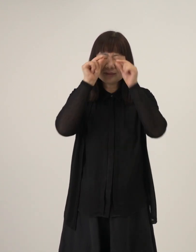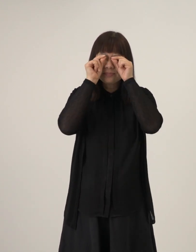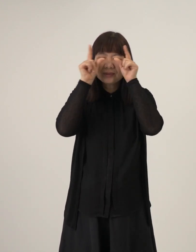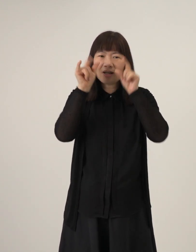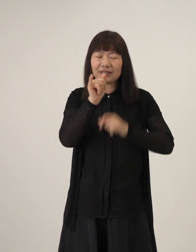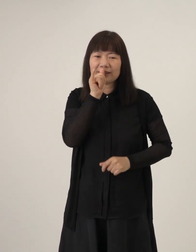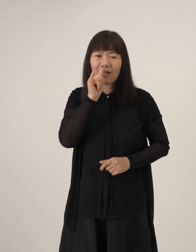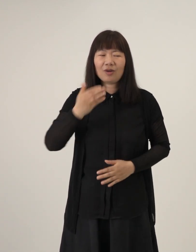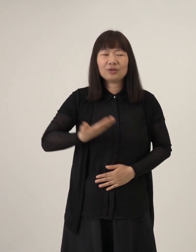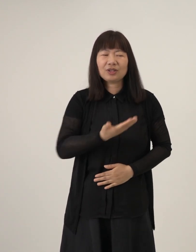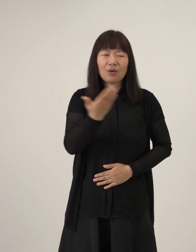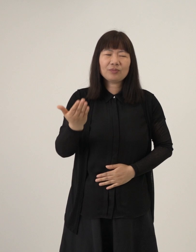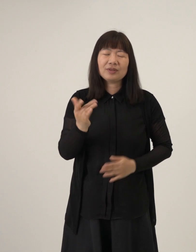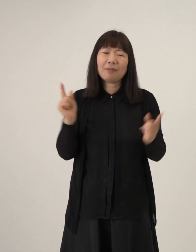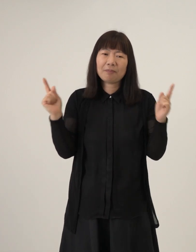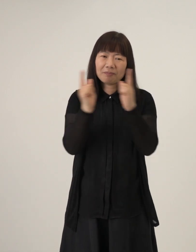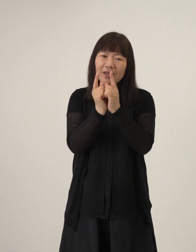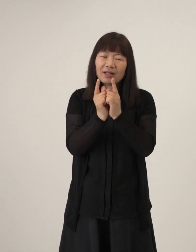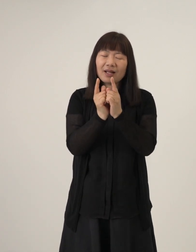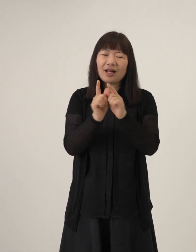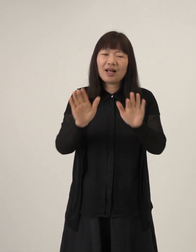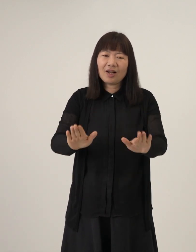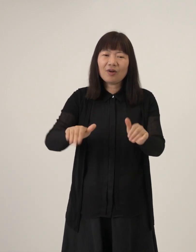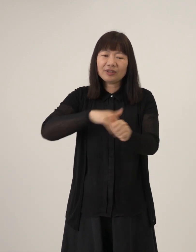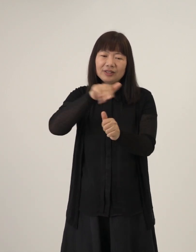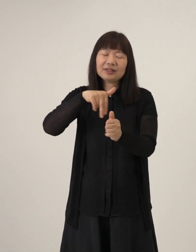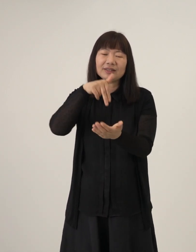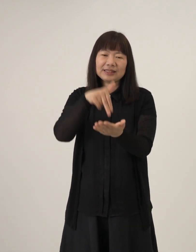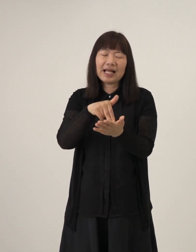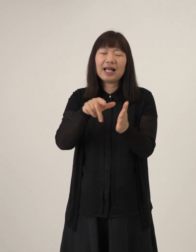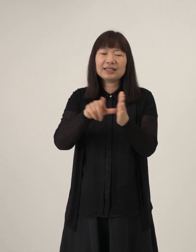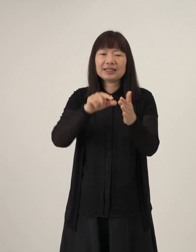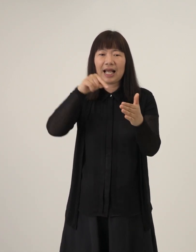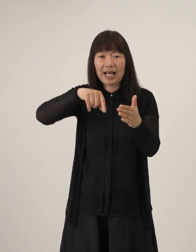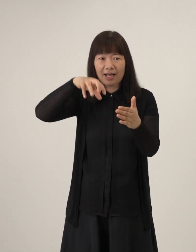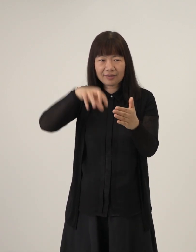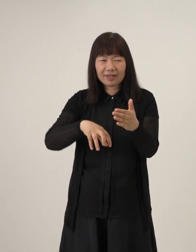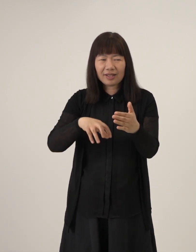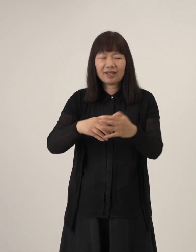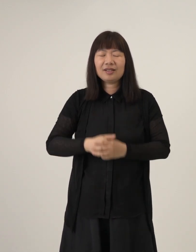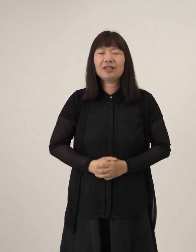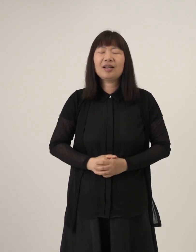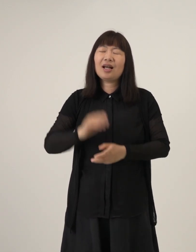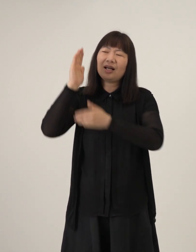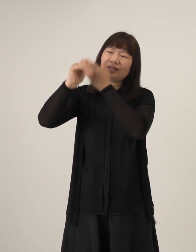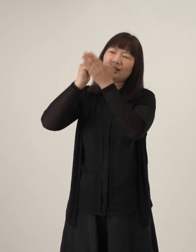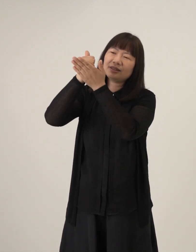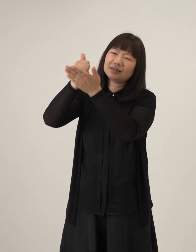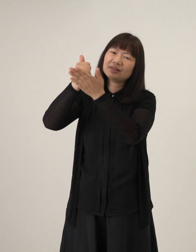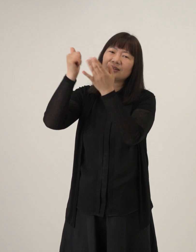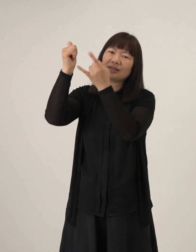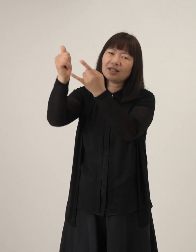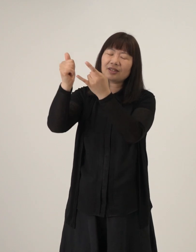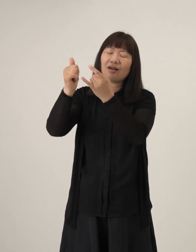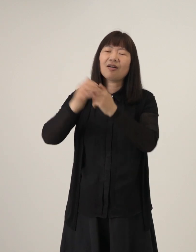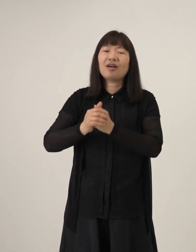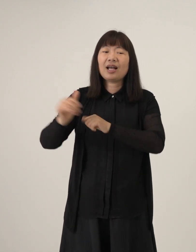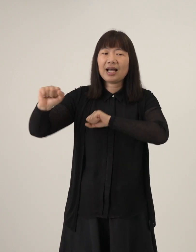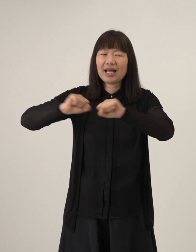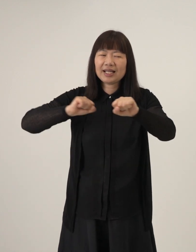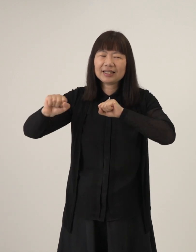뜨면 여러분들이 맞닥뜨려야 될 현실이라는 시간 속에 하나님이